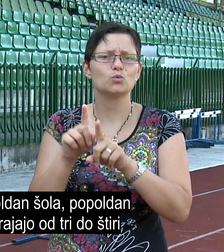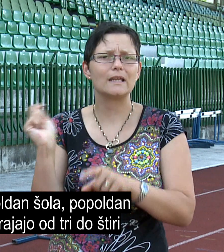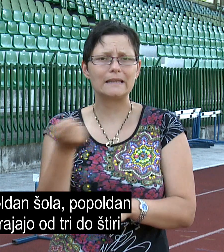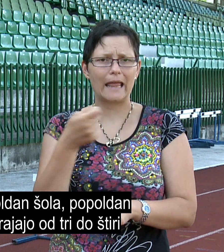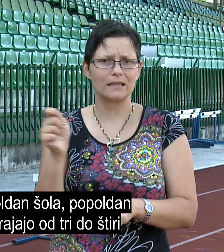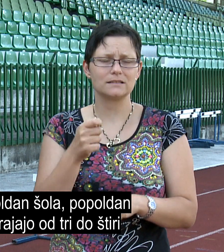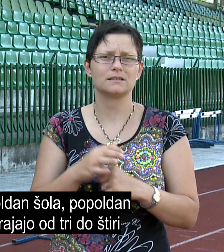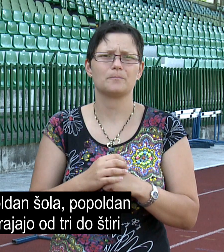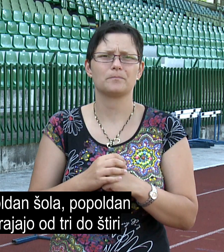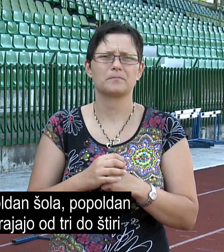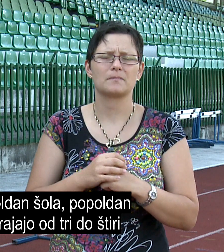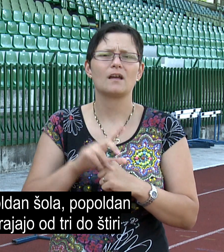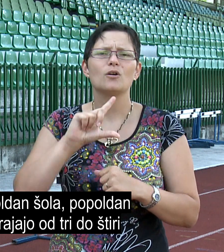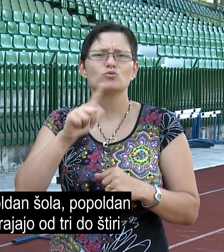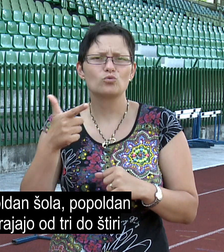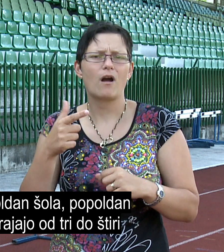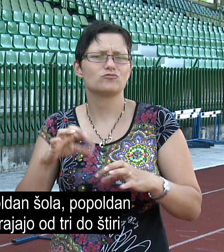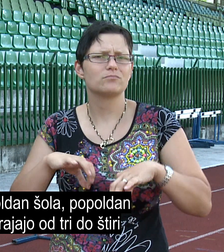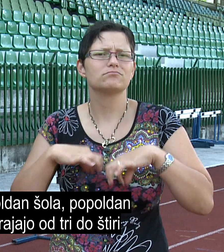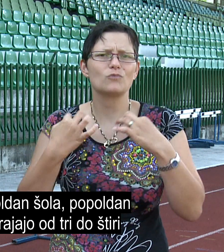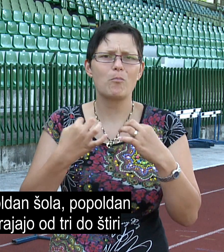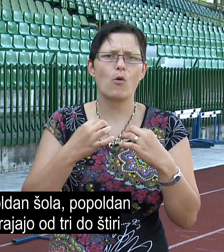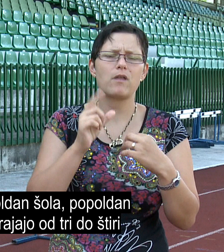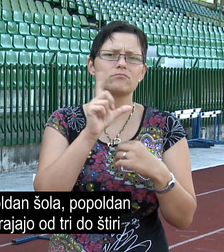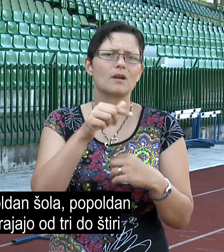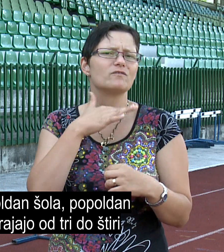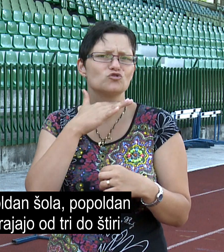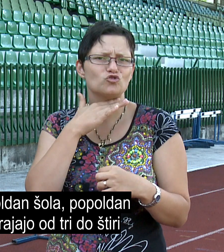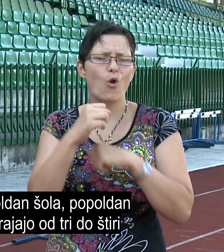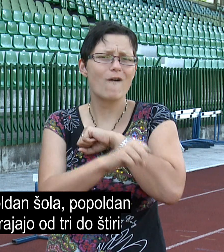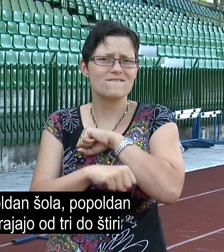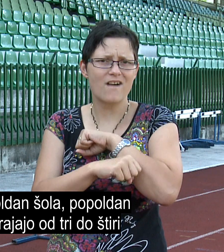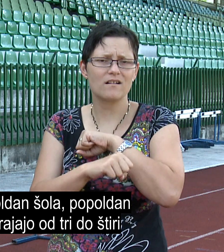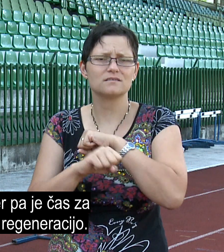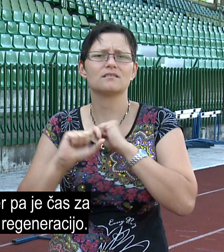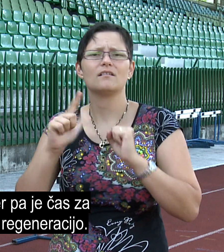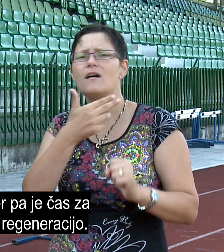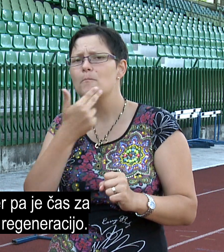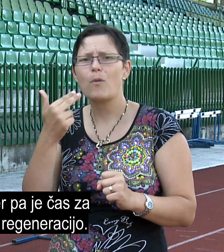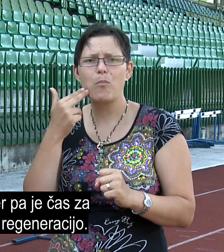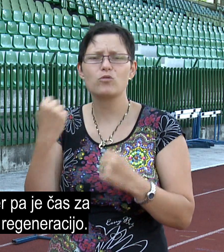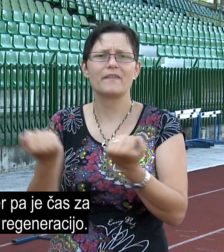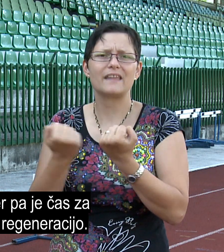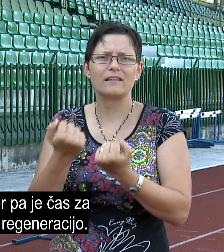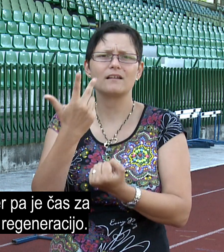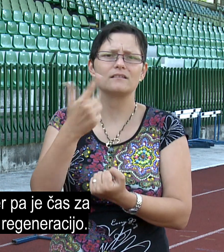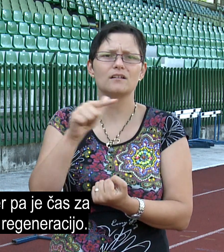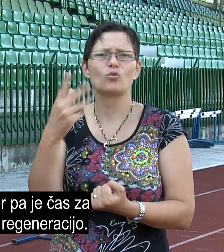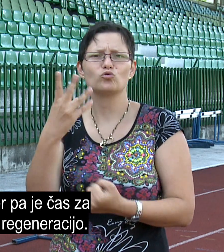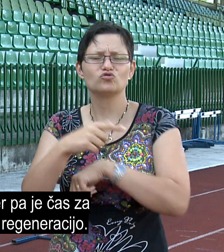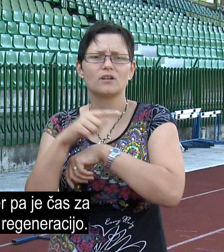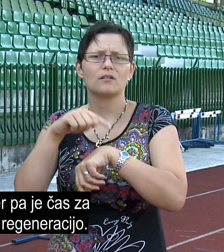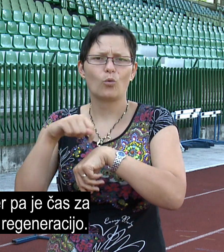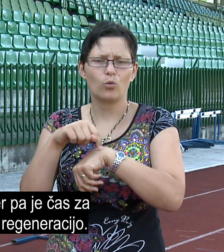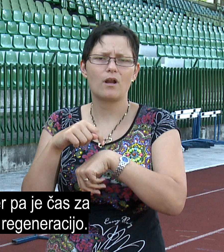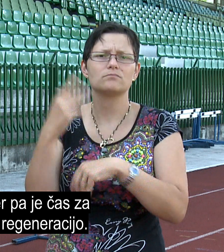Drugače dopoldne poteka faks, popoldan treningi, ki trajajo 3 do 4 ure. Zvečer pa je